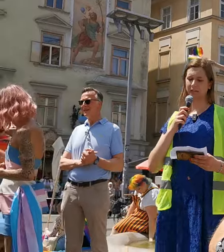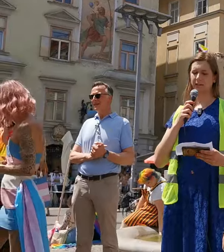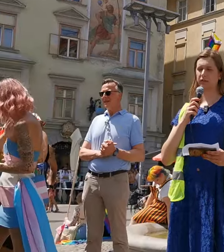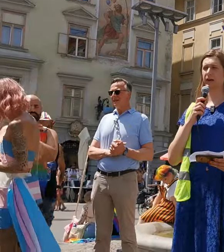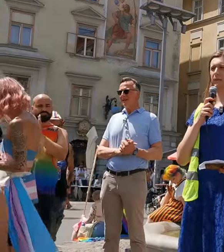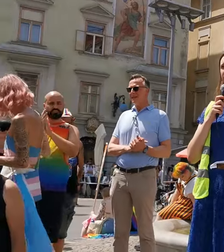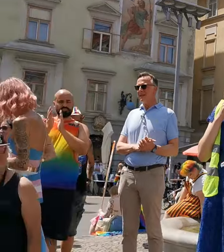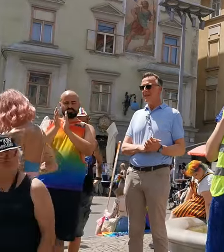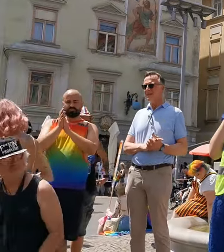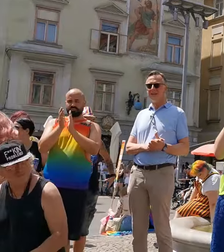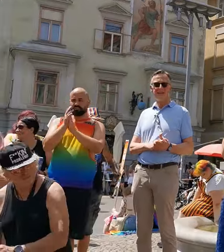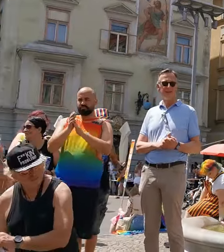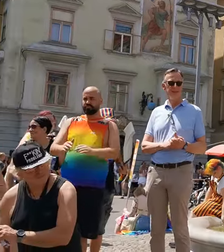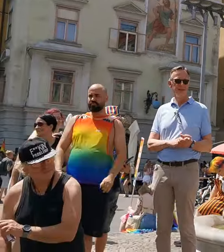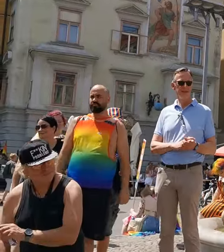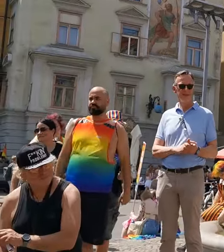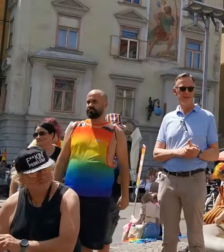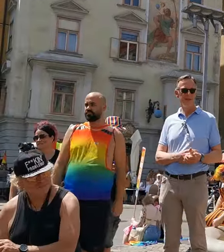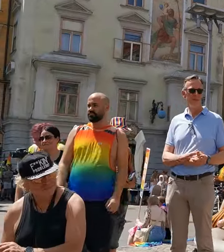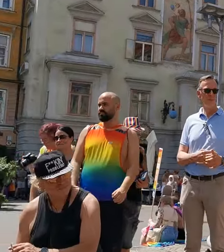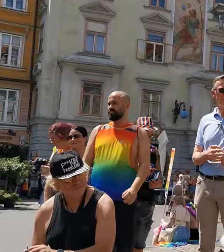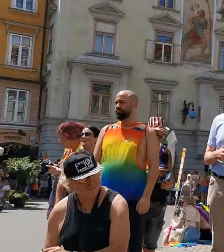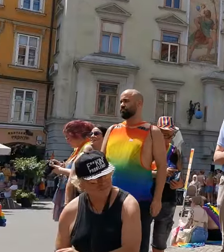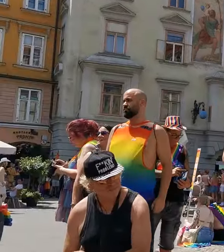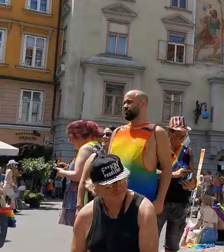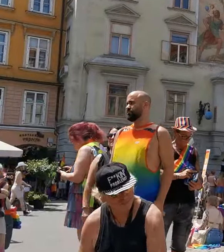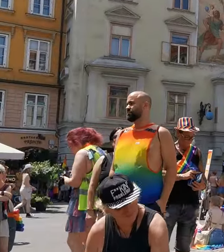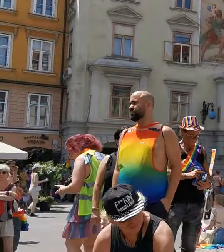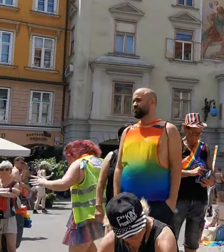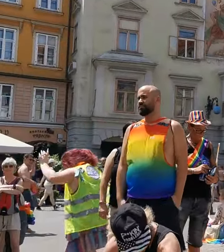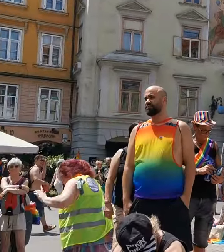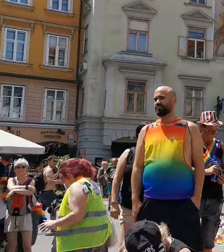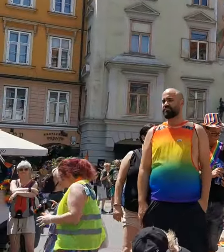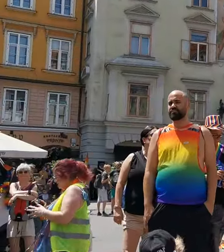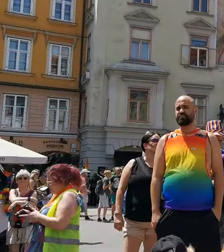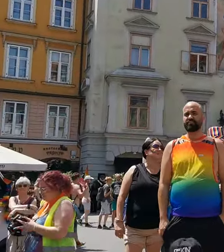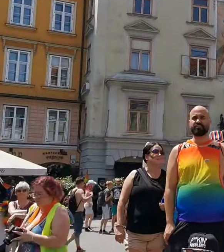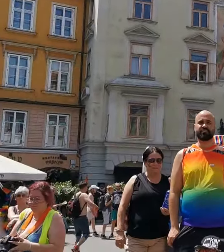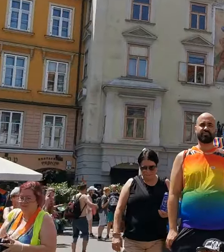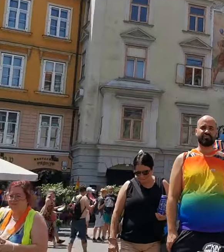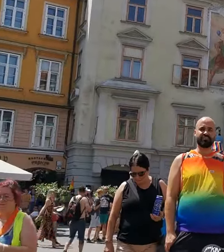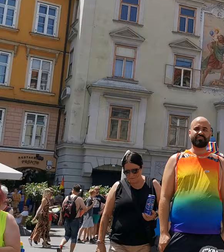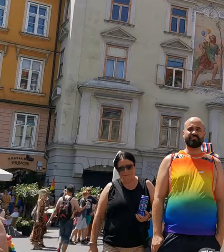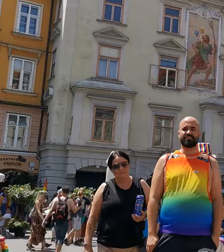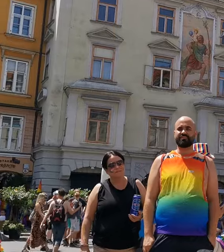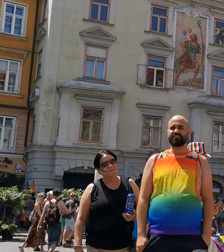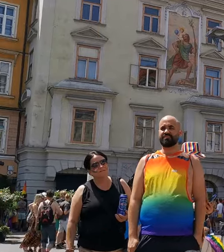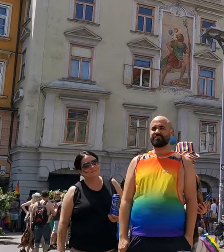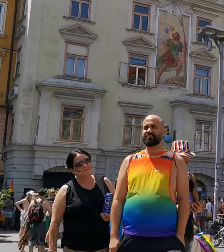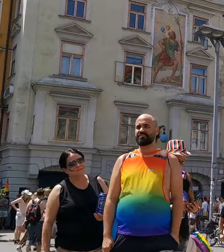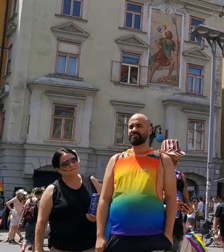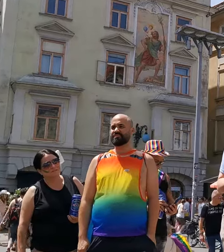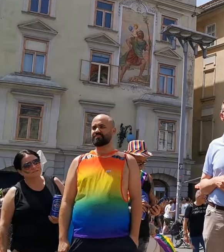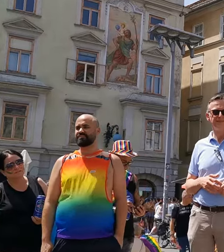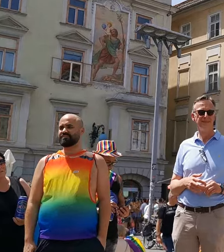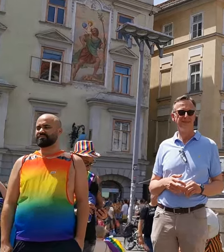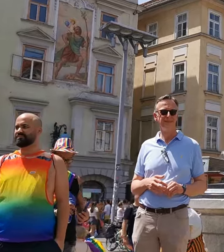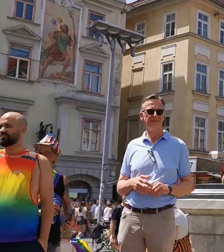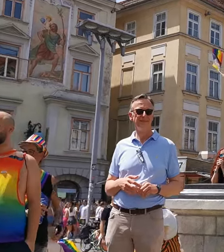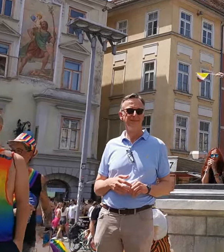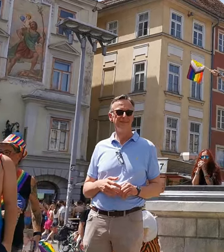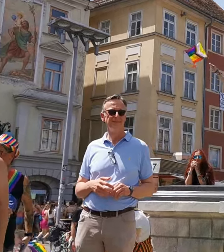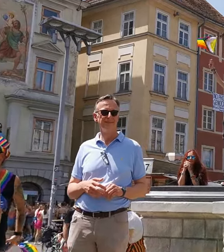Gerade dieser Zusammenhalt ist sehr wichtig. Bei dem momentanen politischen Klima können wir keine Rückschritte